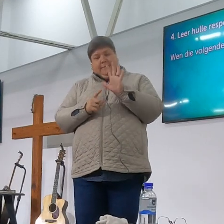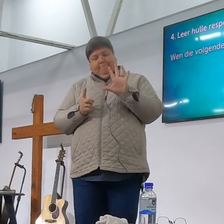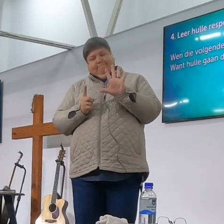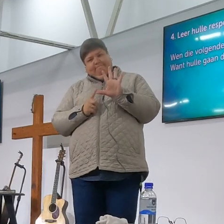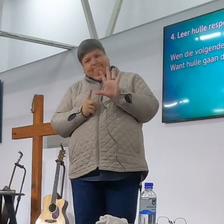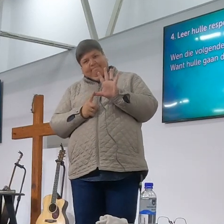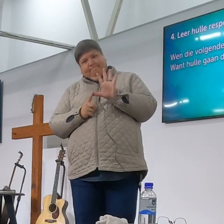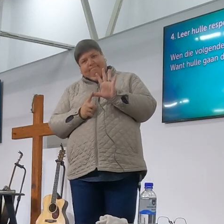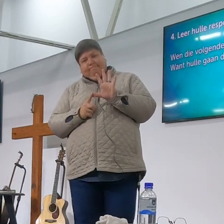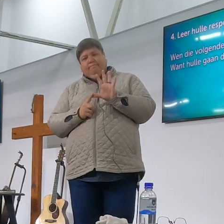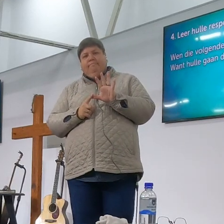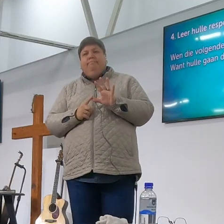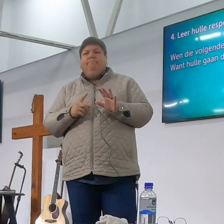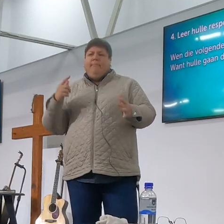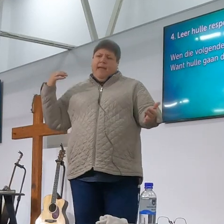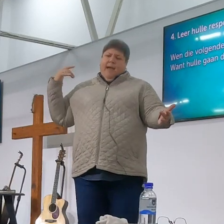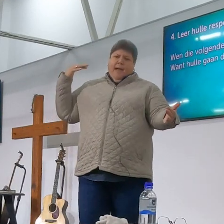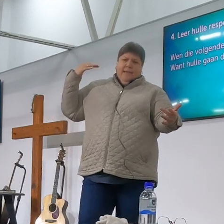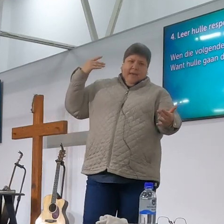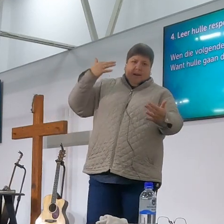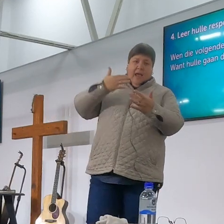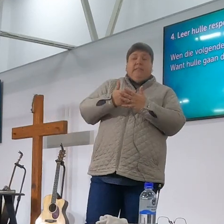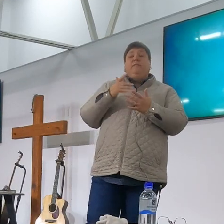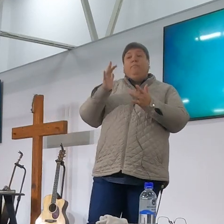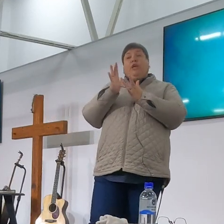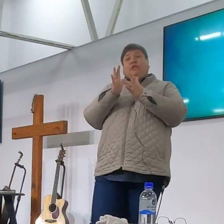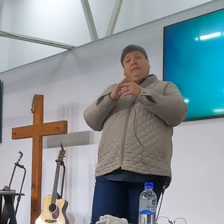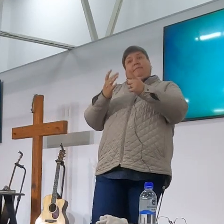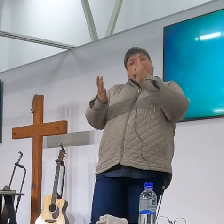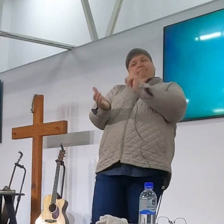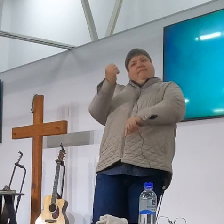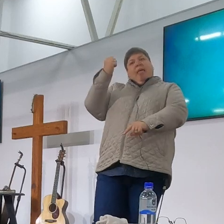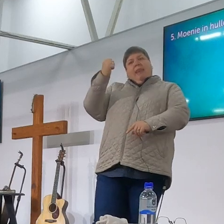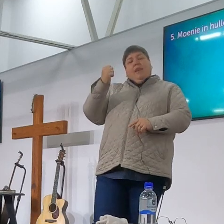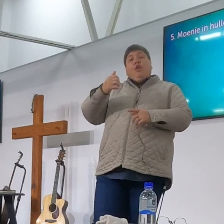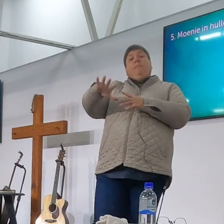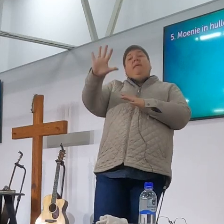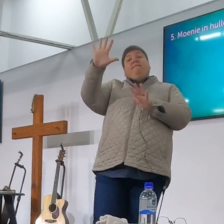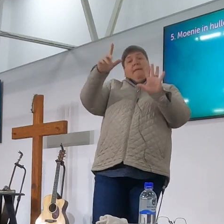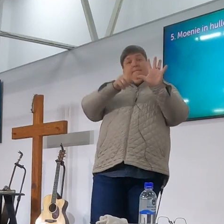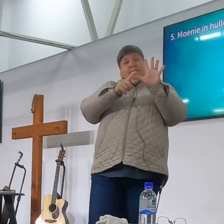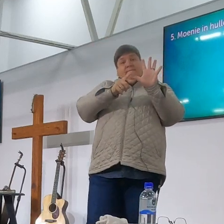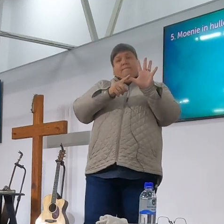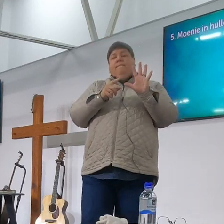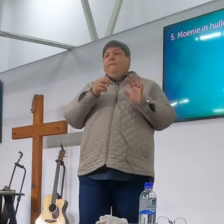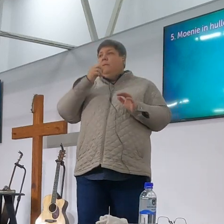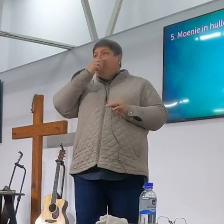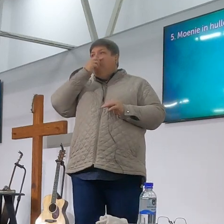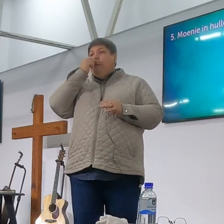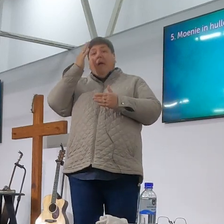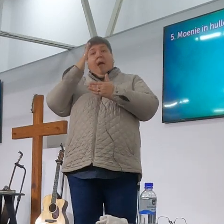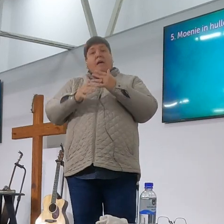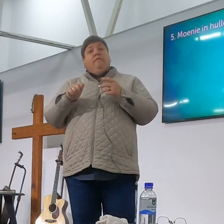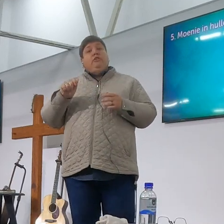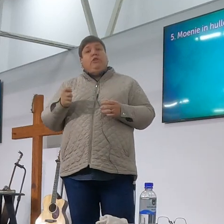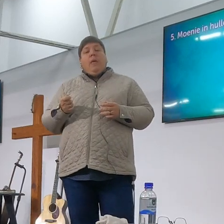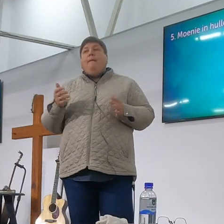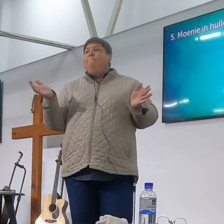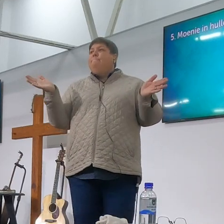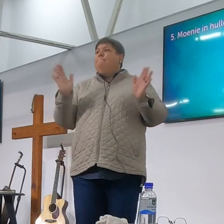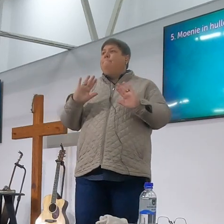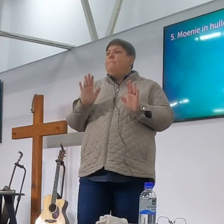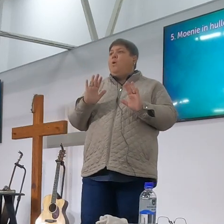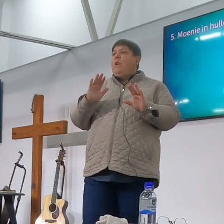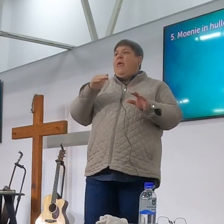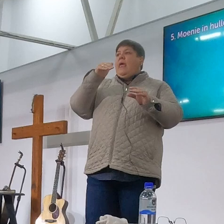om die laaste generasie, die volgende generasie vir Jesus te wen. Nommer 5, dis die laaste een. En hiermee sluit ek af. Moenie